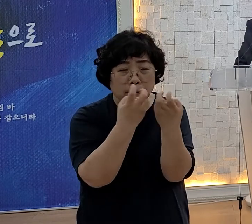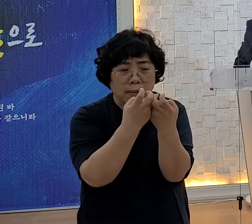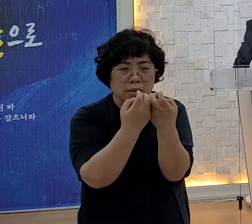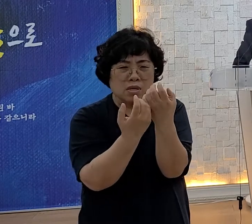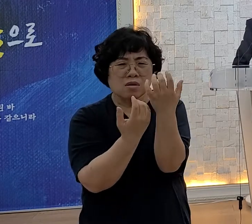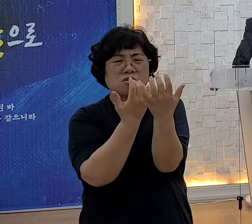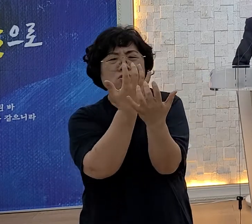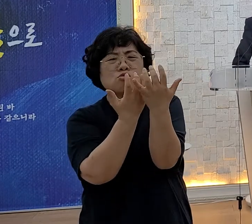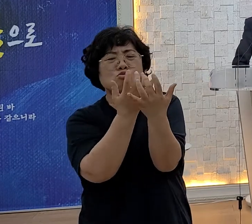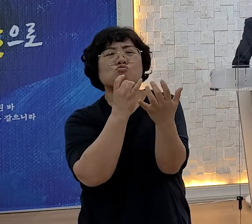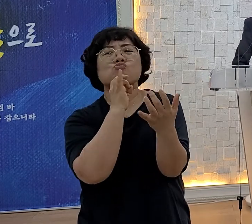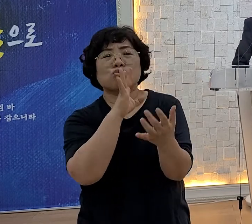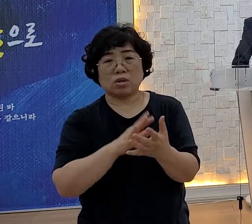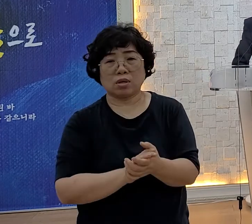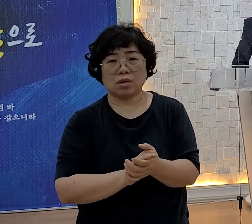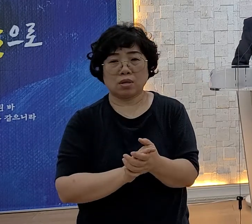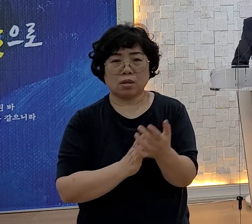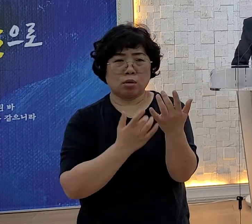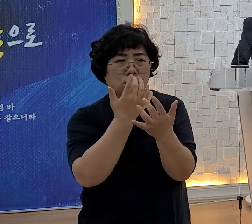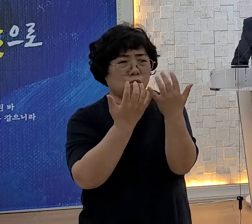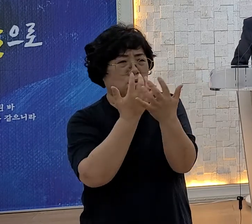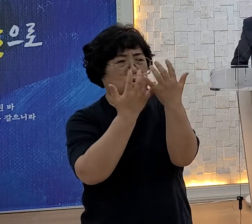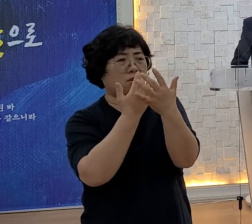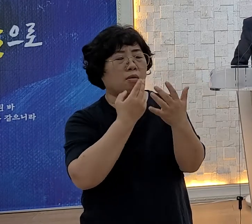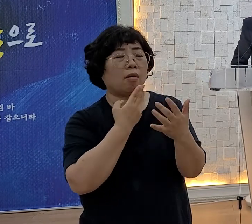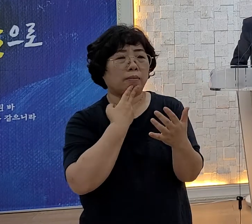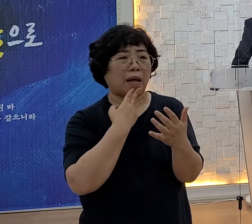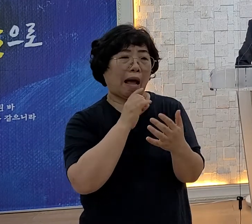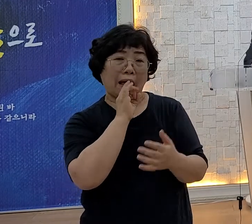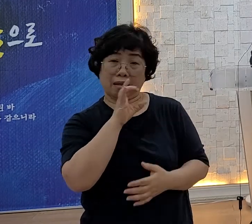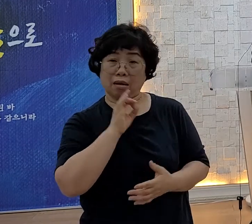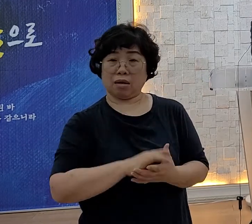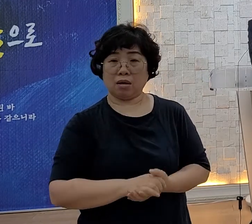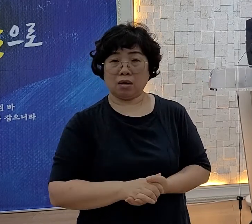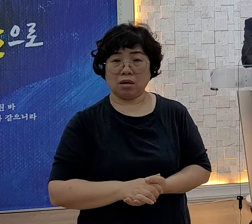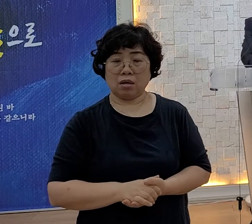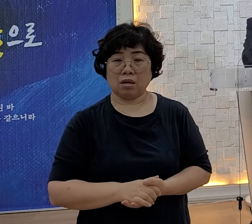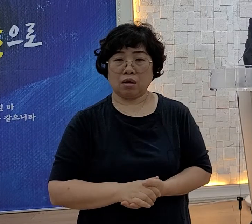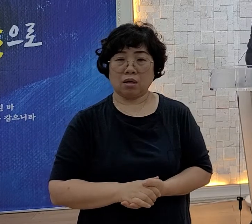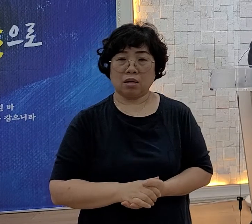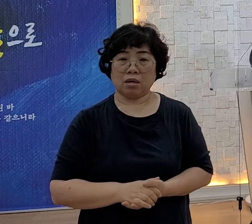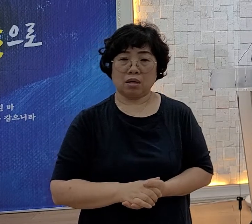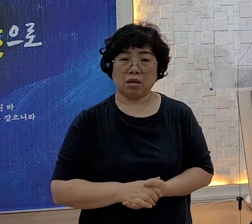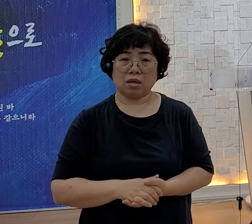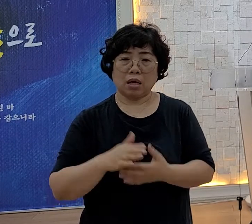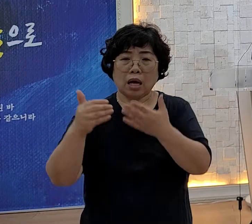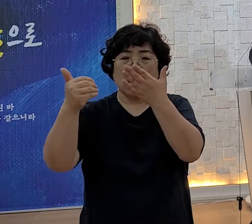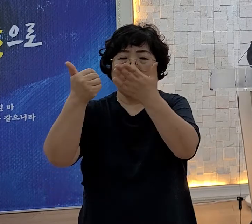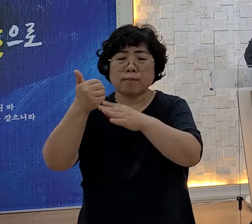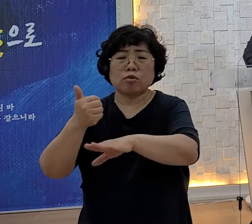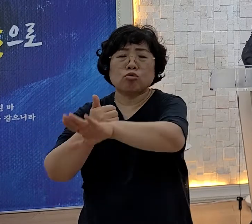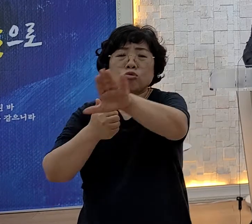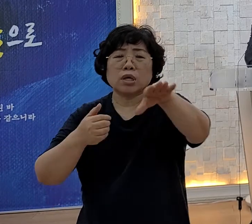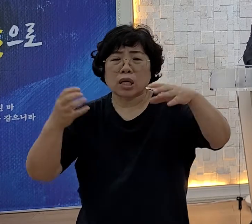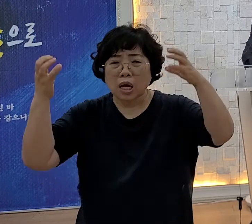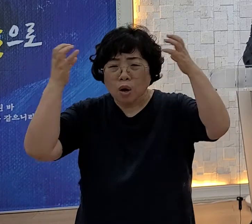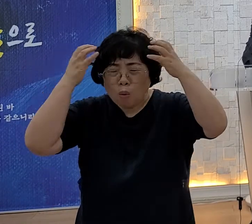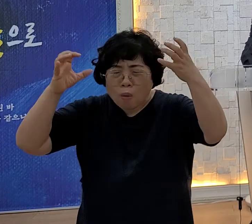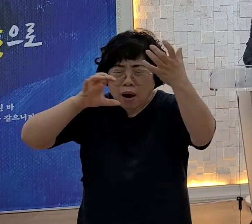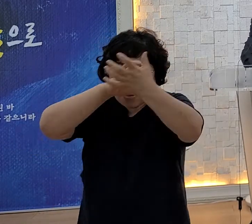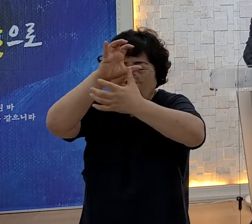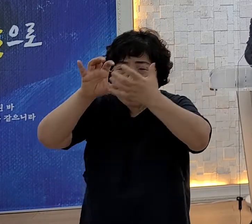없이는 절대로 순금을 뽑아낼 방법이 없다는 거예요. 이것이 하나님께서 우리에게 오늘 환난을